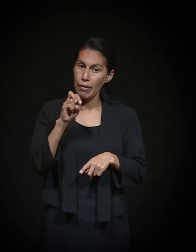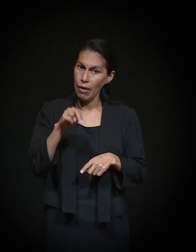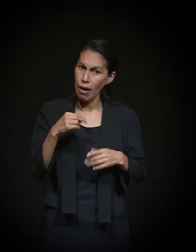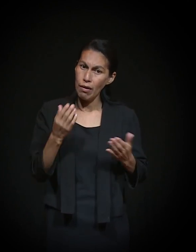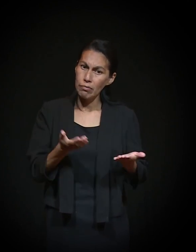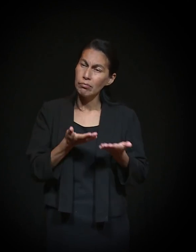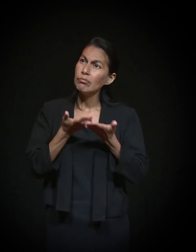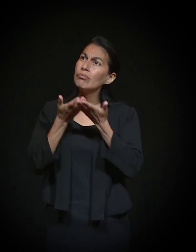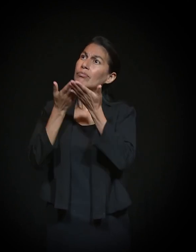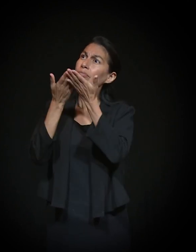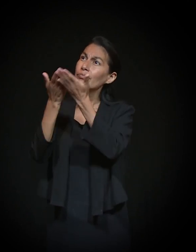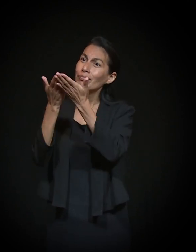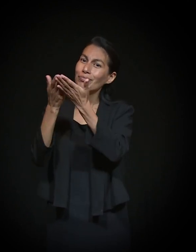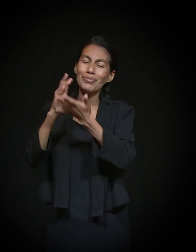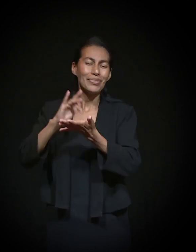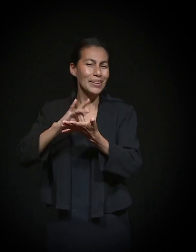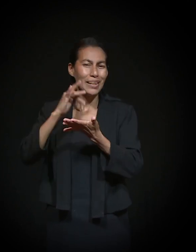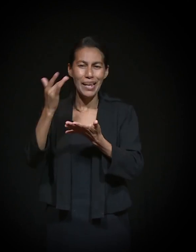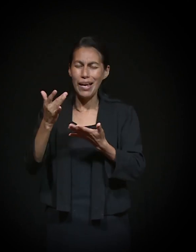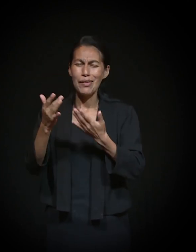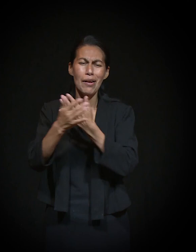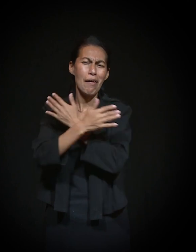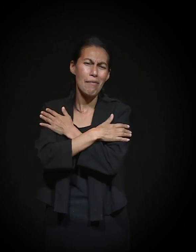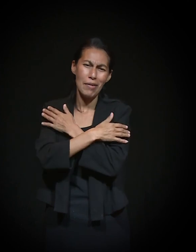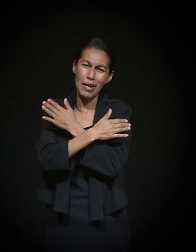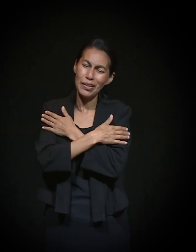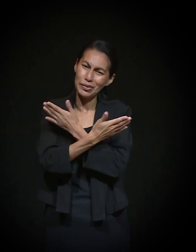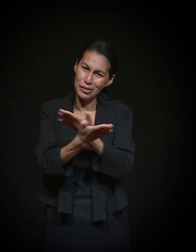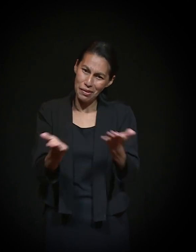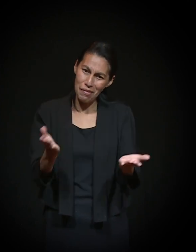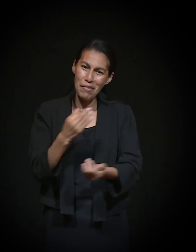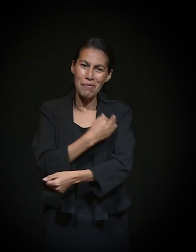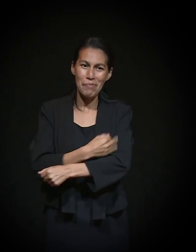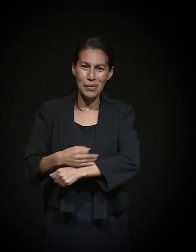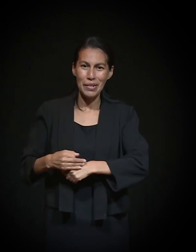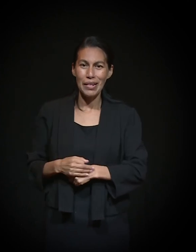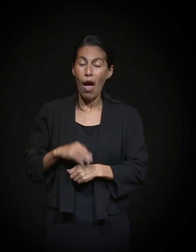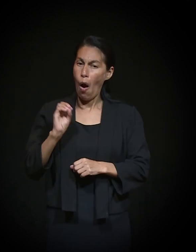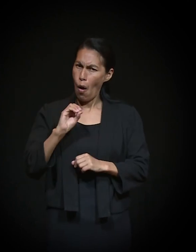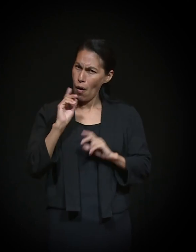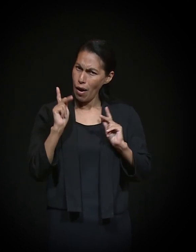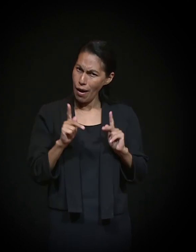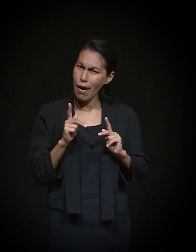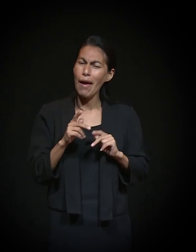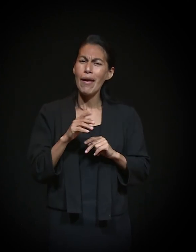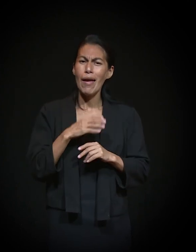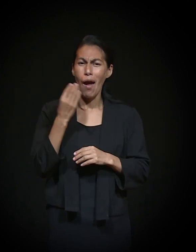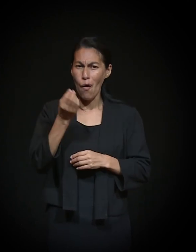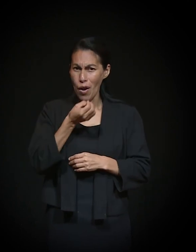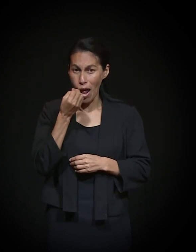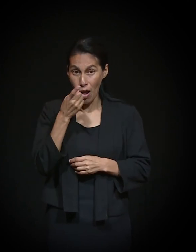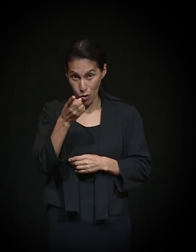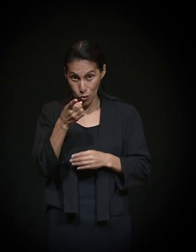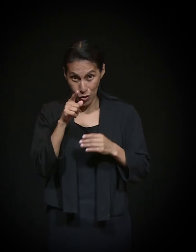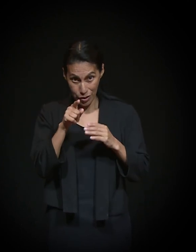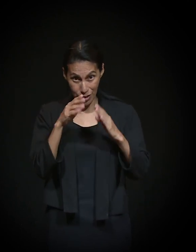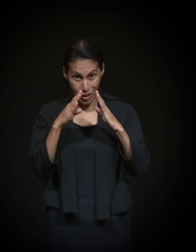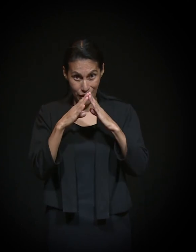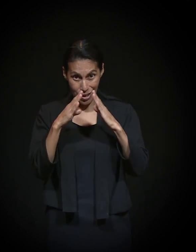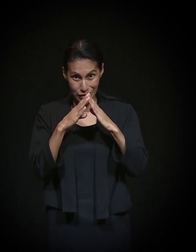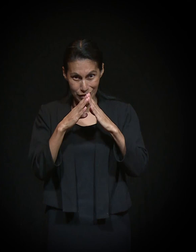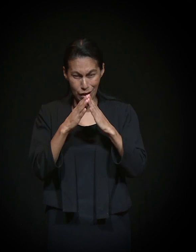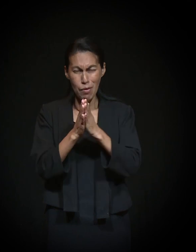un abrazo y un saludo para toda la familia. Muy bien, pues vamos a orar allá donde estás, en